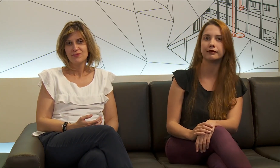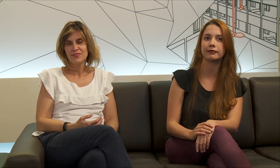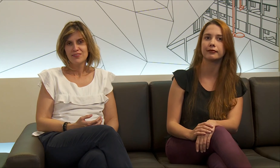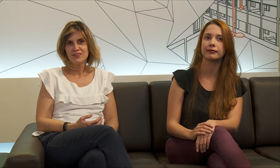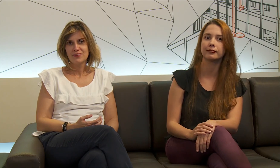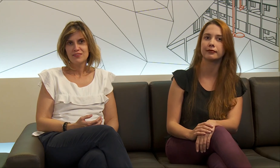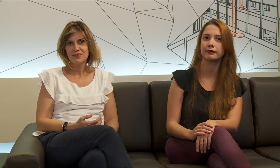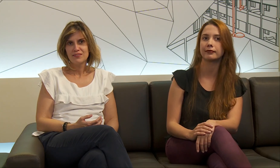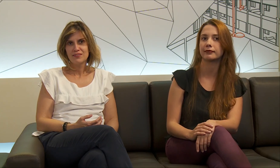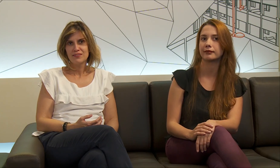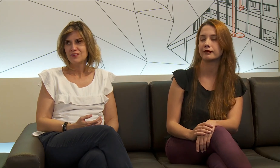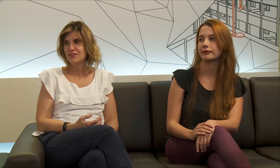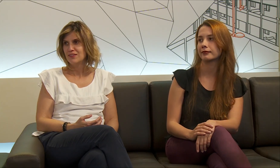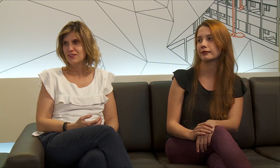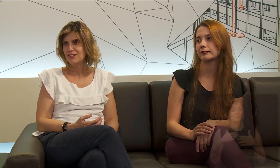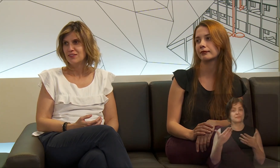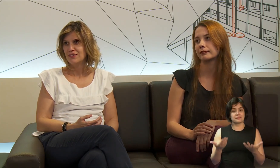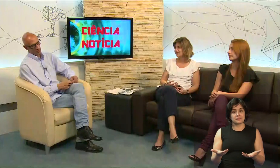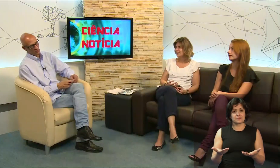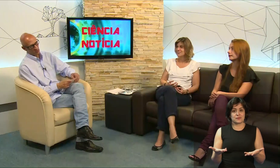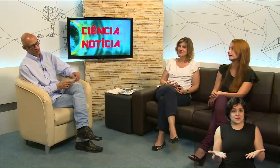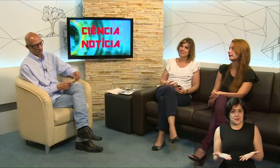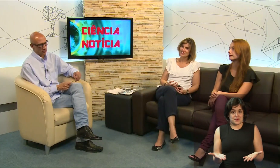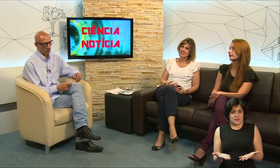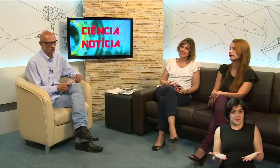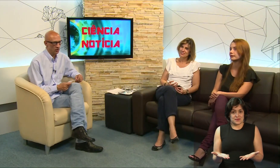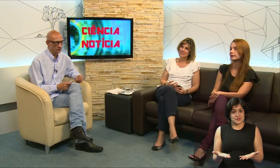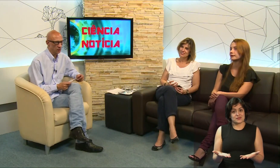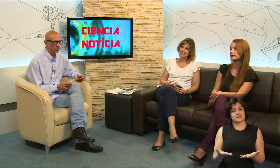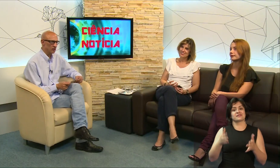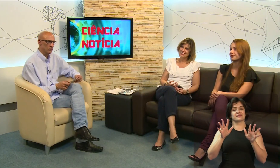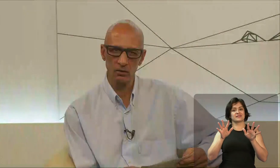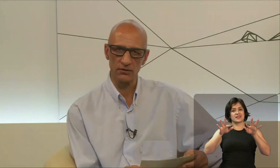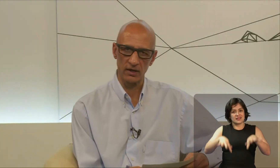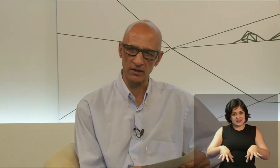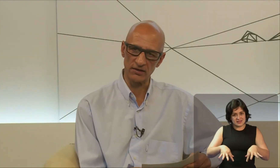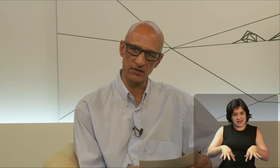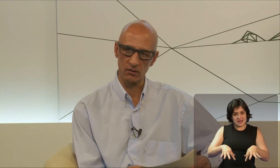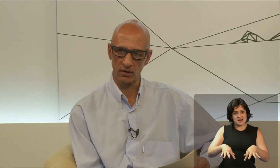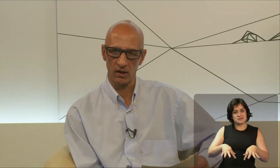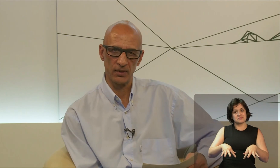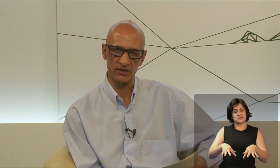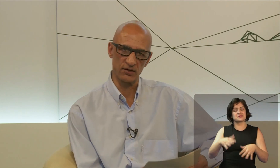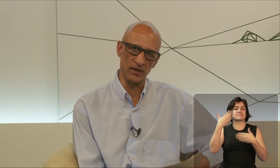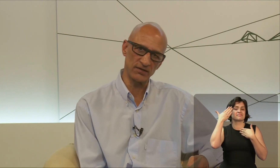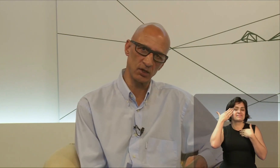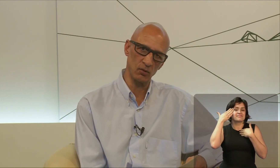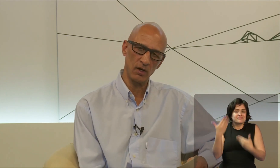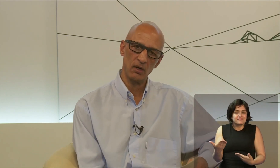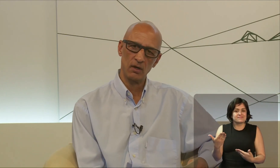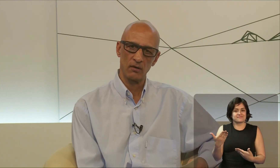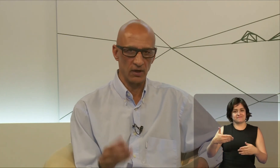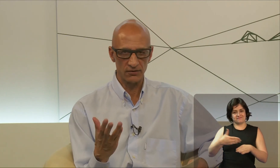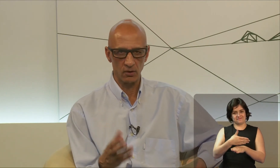mesma forma. Muito bem, chegamos ao final de mais um programa. Hoje agradecendo aqui a participação das